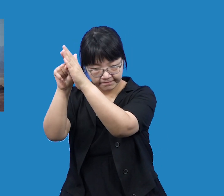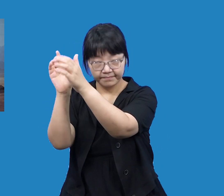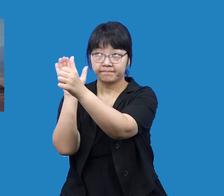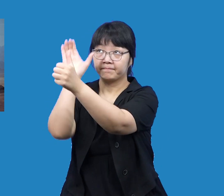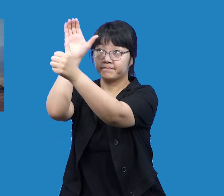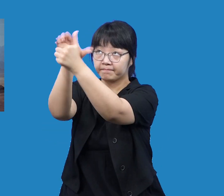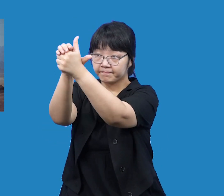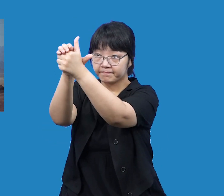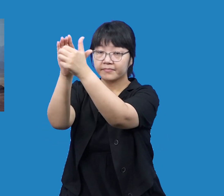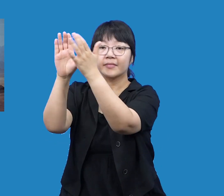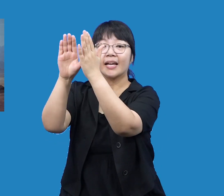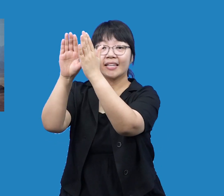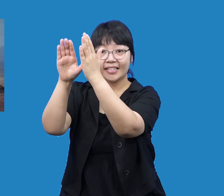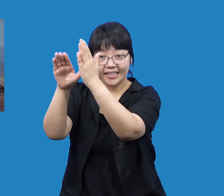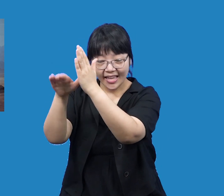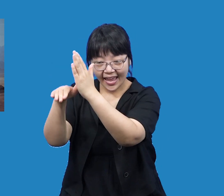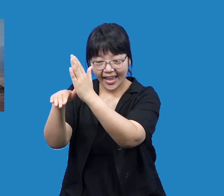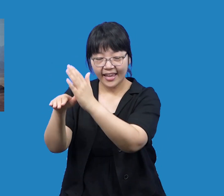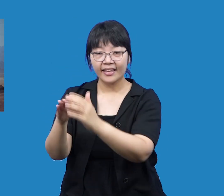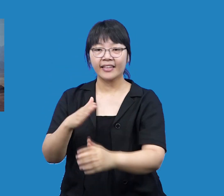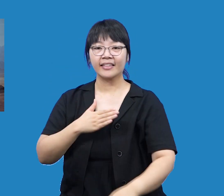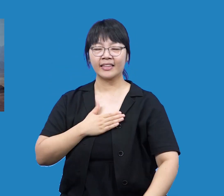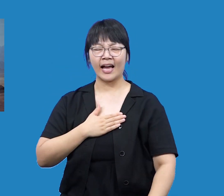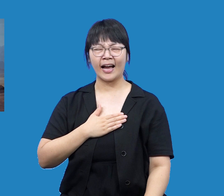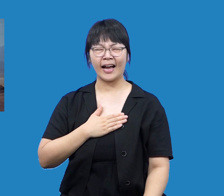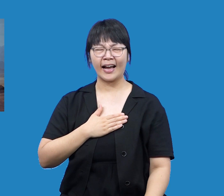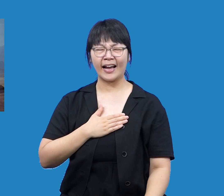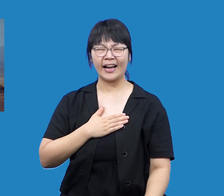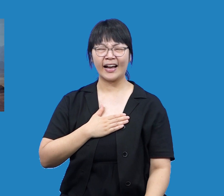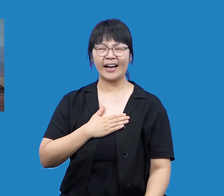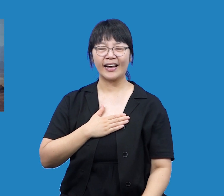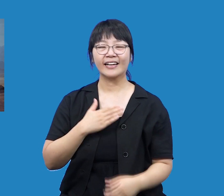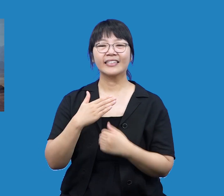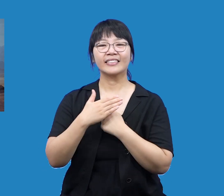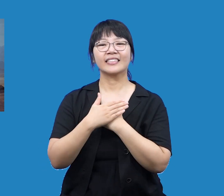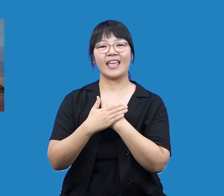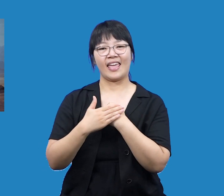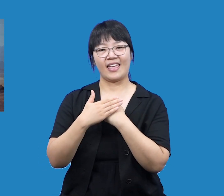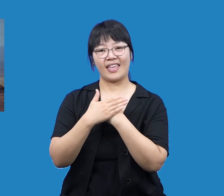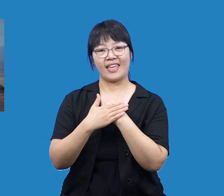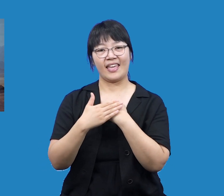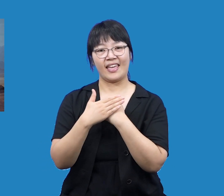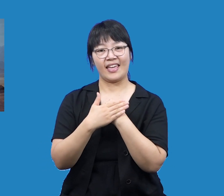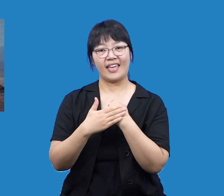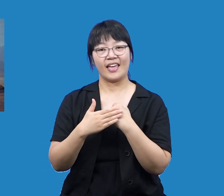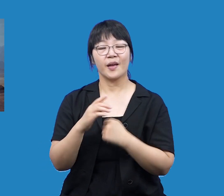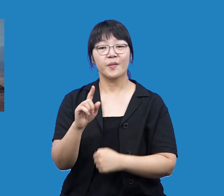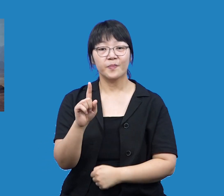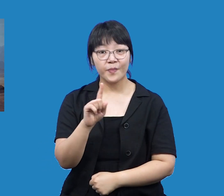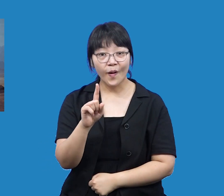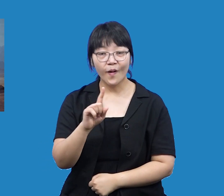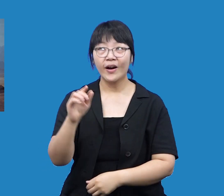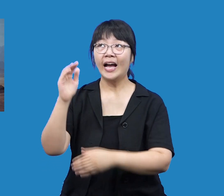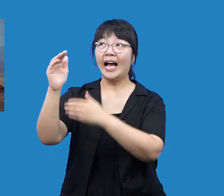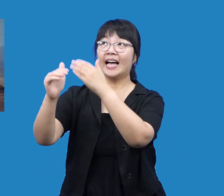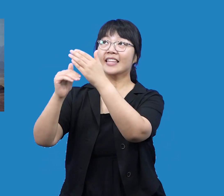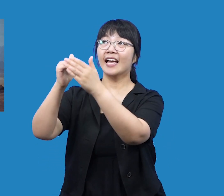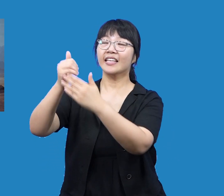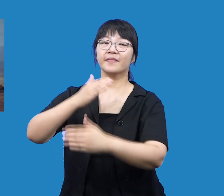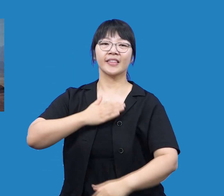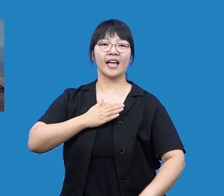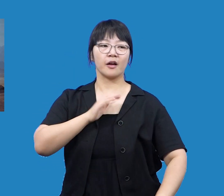때 우리가 경험하는 보편적 은혜가 있어요. 그건 뭐냐면 하나님이 우리를 변호해 주신다는